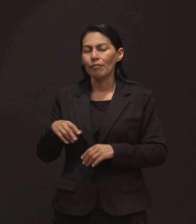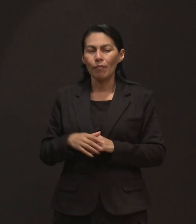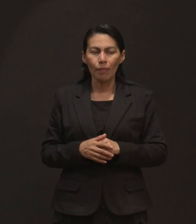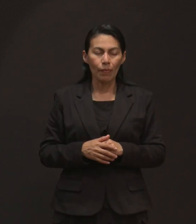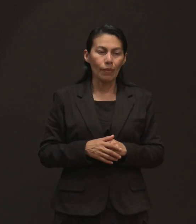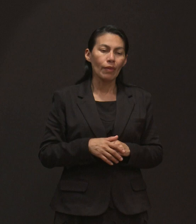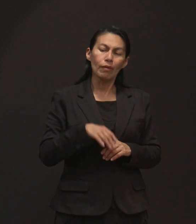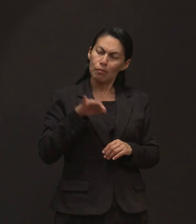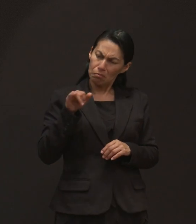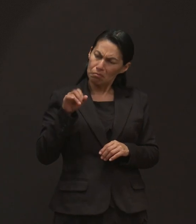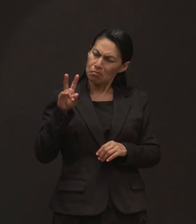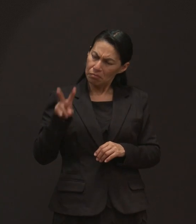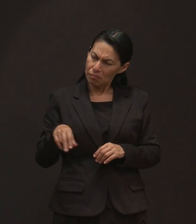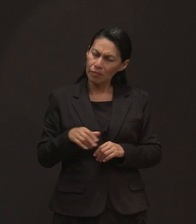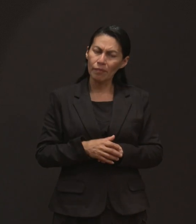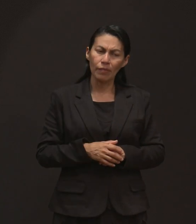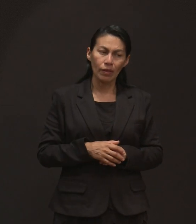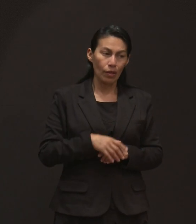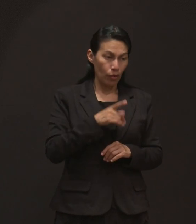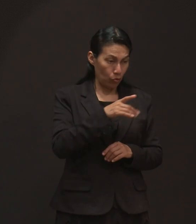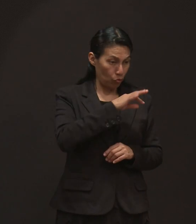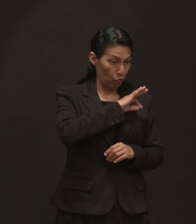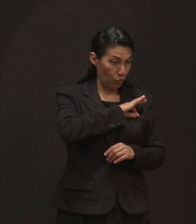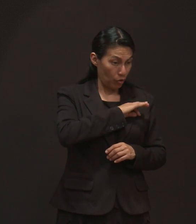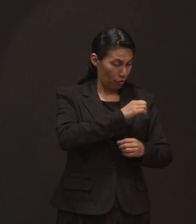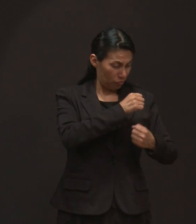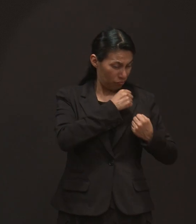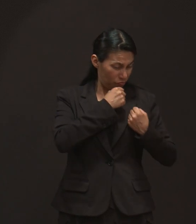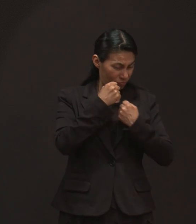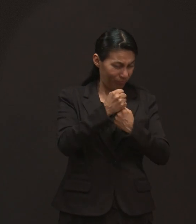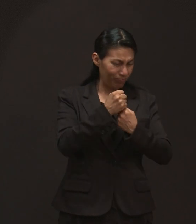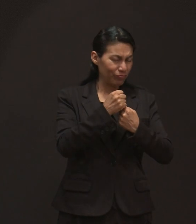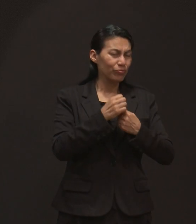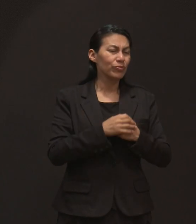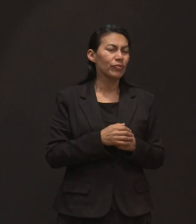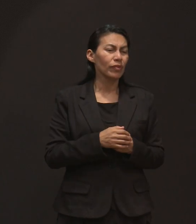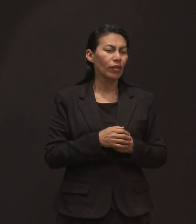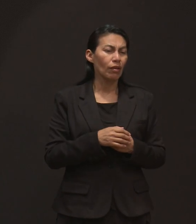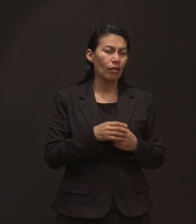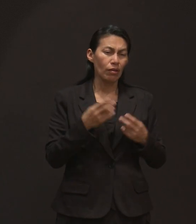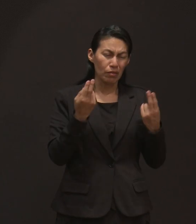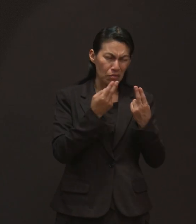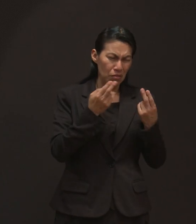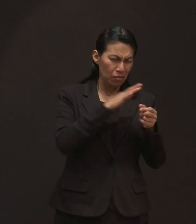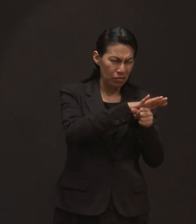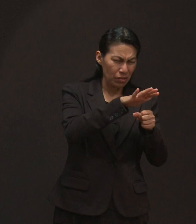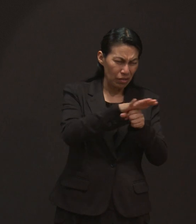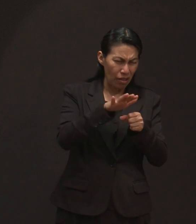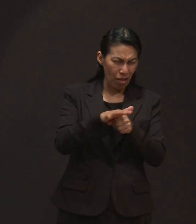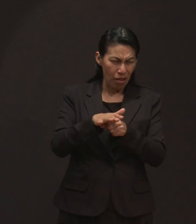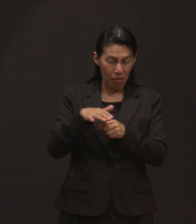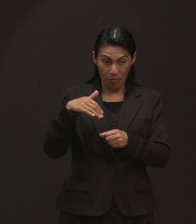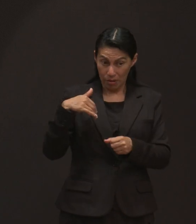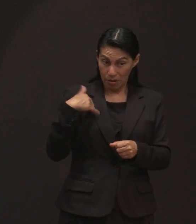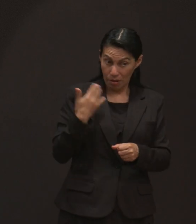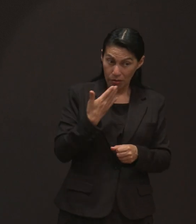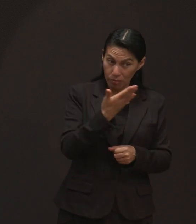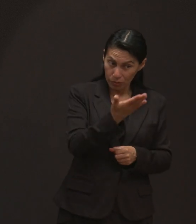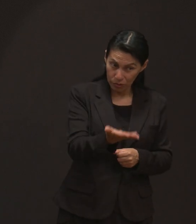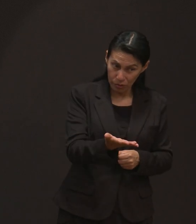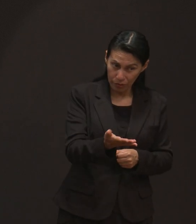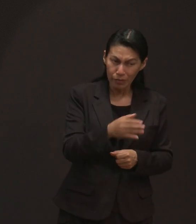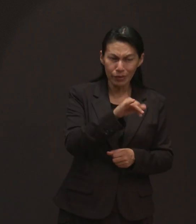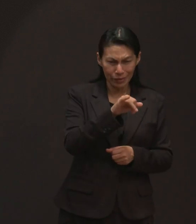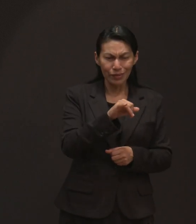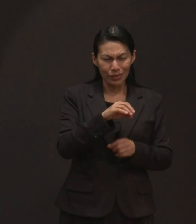de Dios para tu vida. Efectivamente. Que te da, afirma tu fe, provee lo que necesites, hace